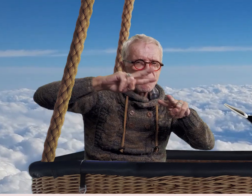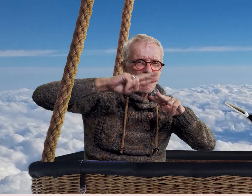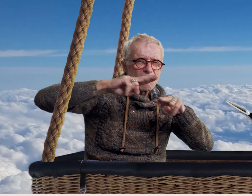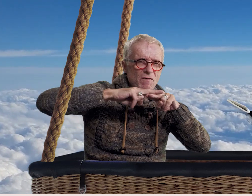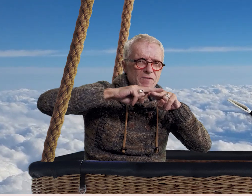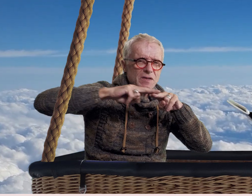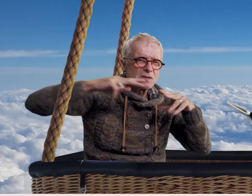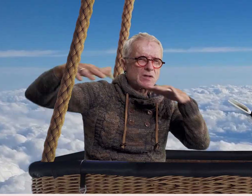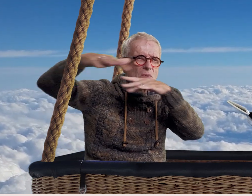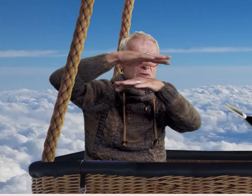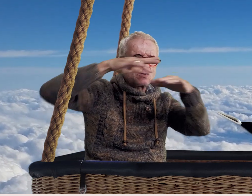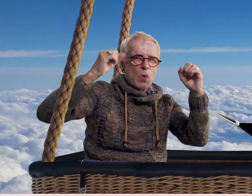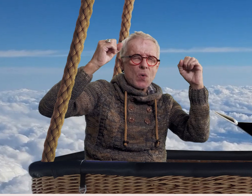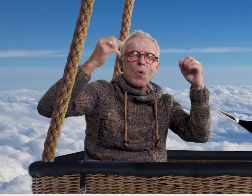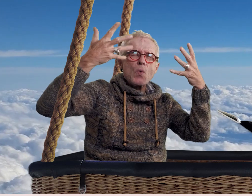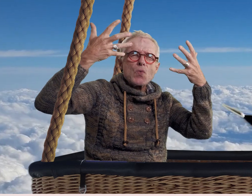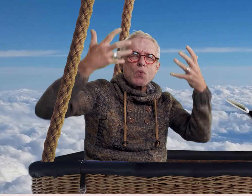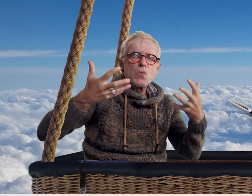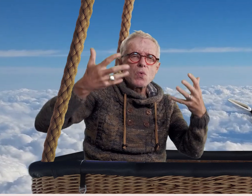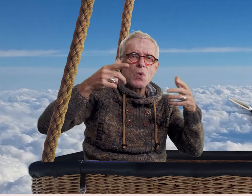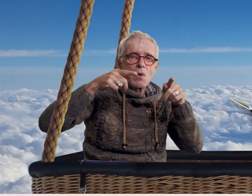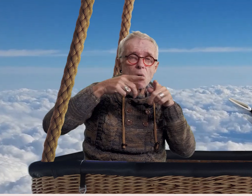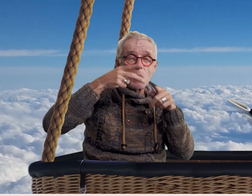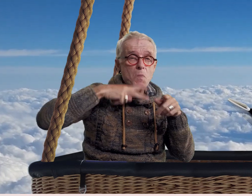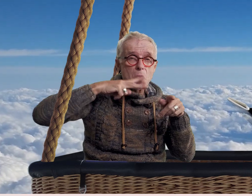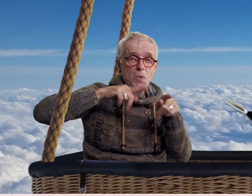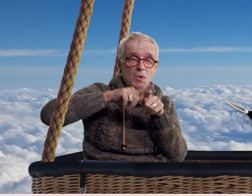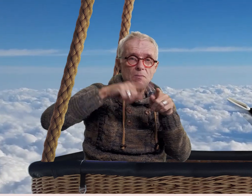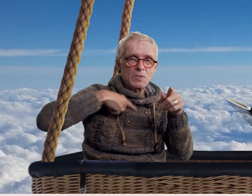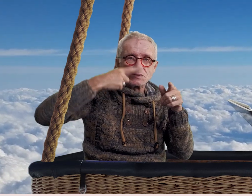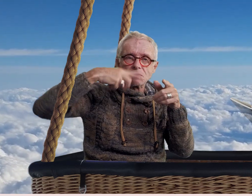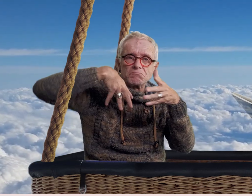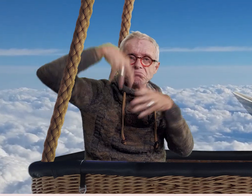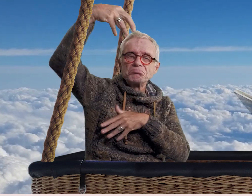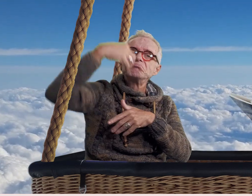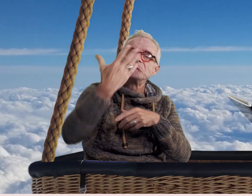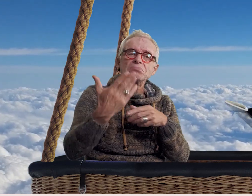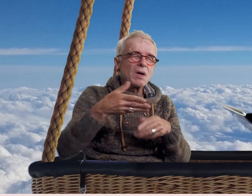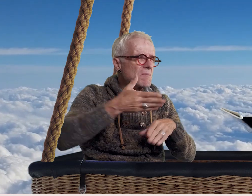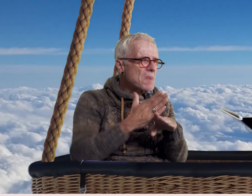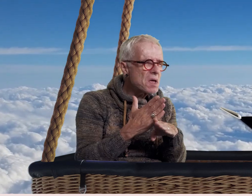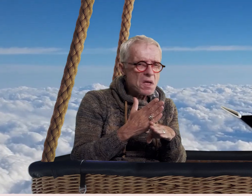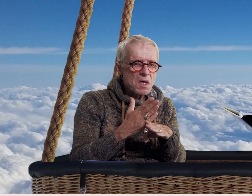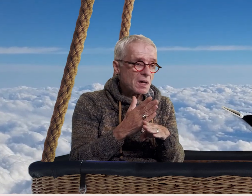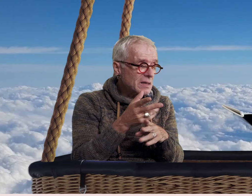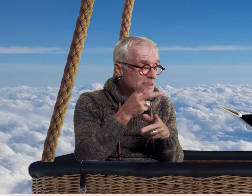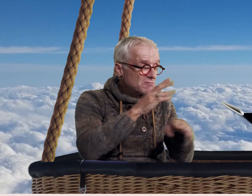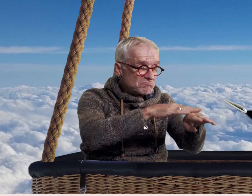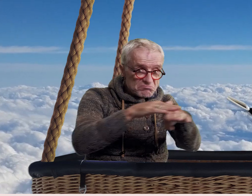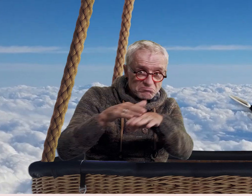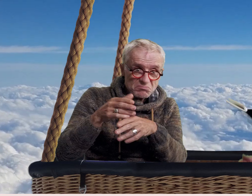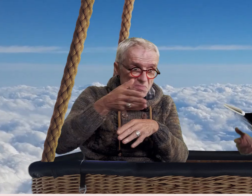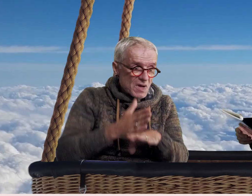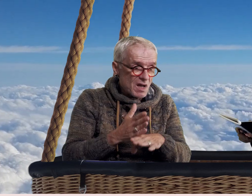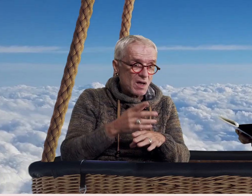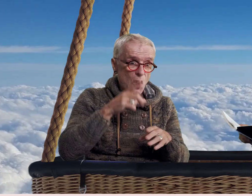et l'atmosphère d'une pesanteur de plomb semblait infranchissable. « Tout est-il paré ? » criai-je. Les